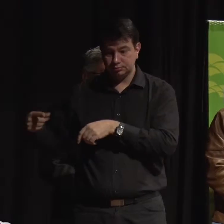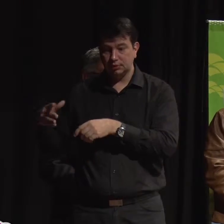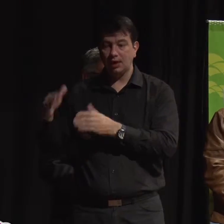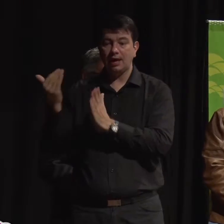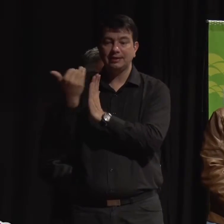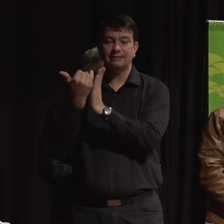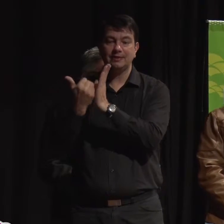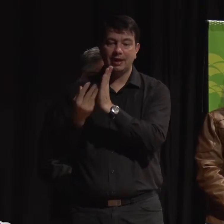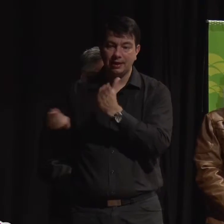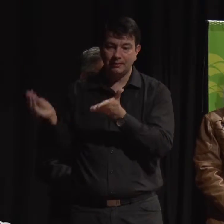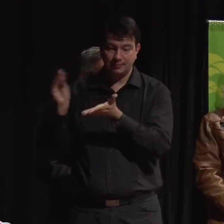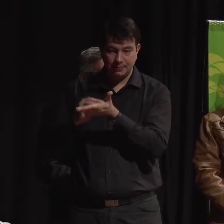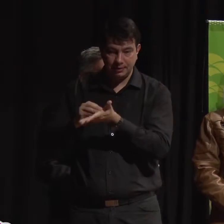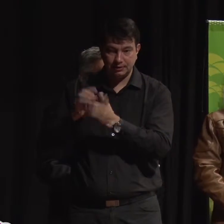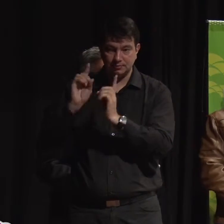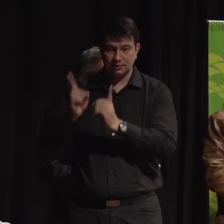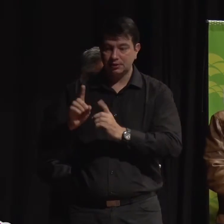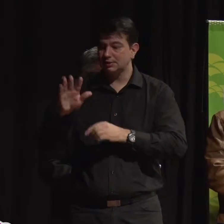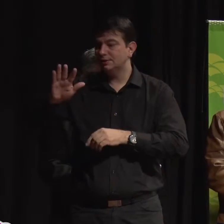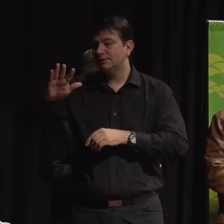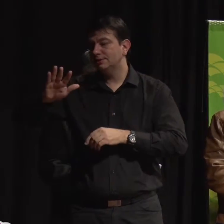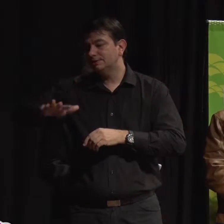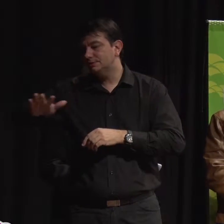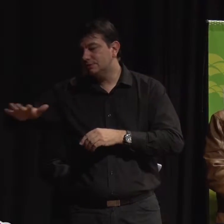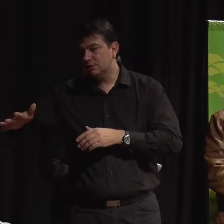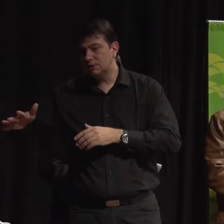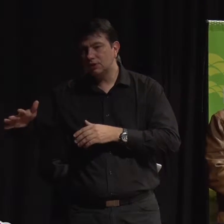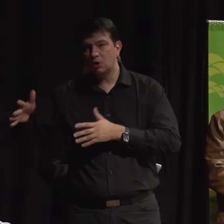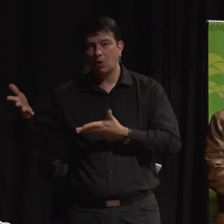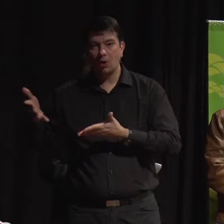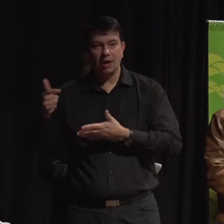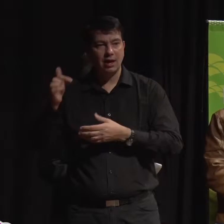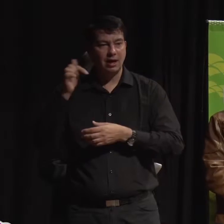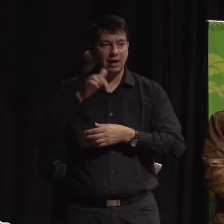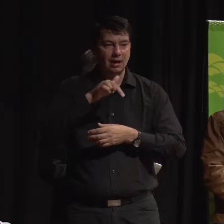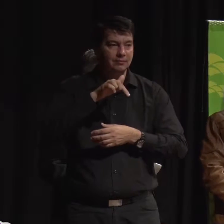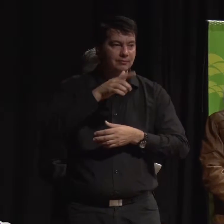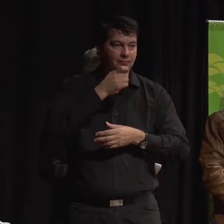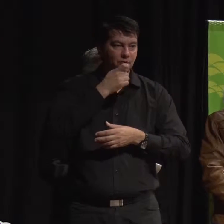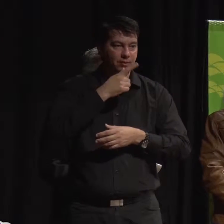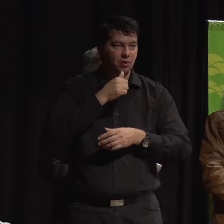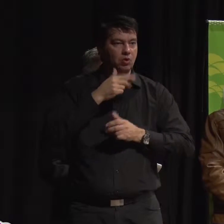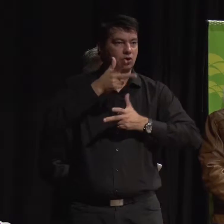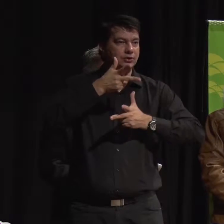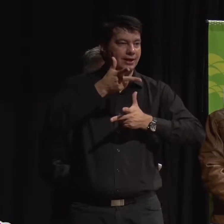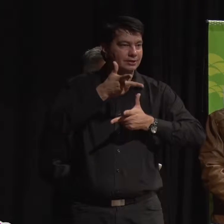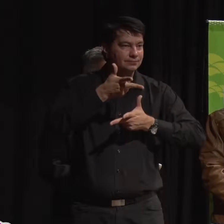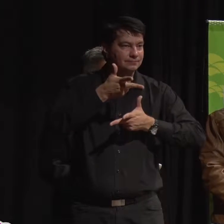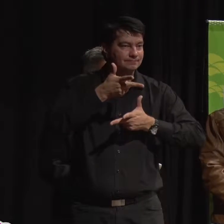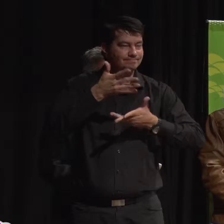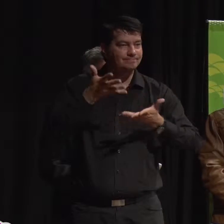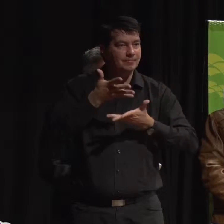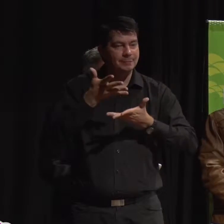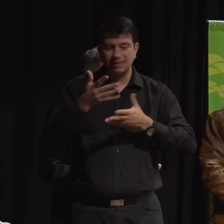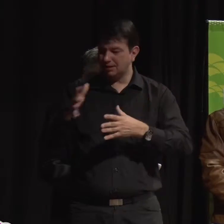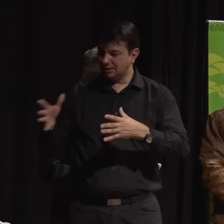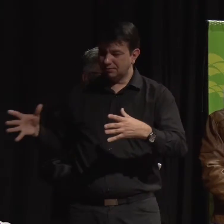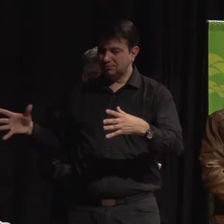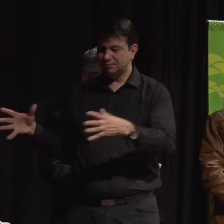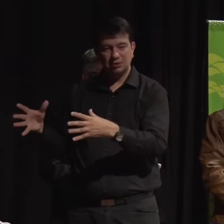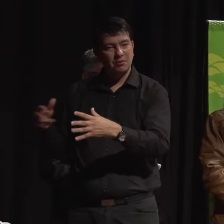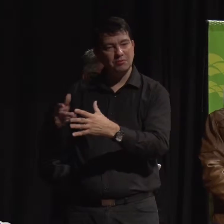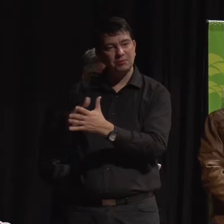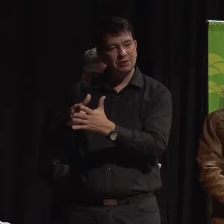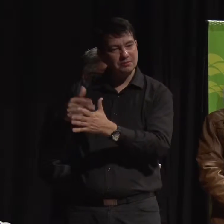también implican la participación de niños que por ahí no están acá reflejados pero que que son digamos la población más